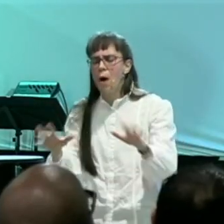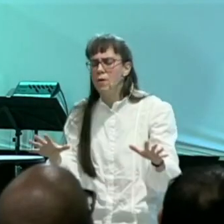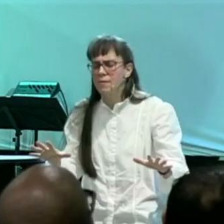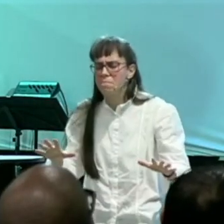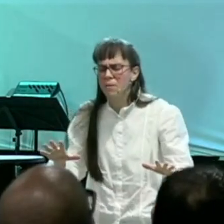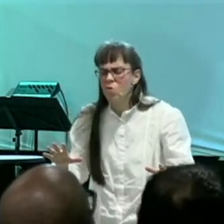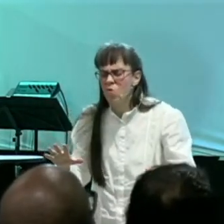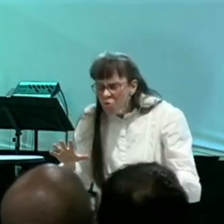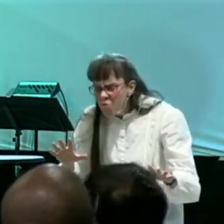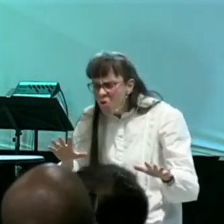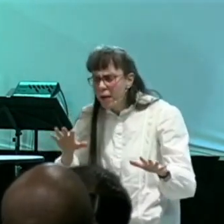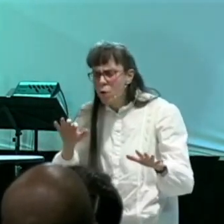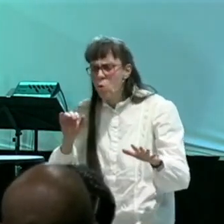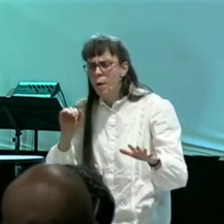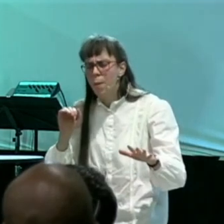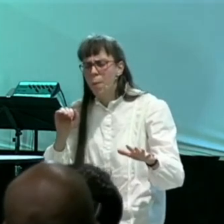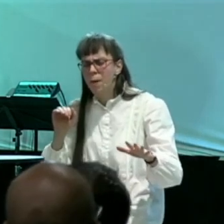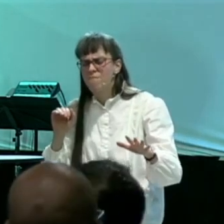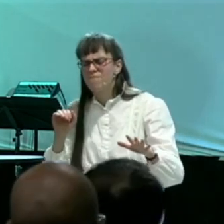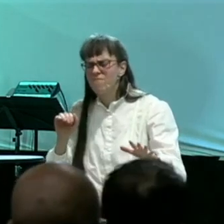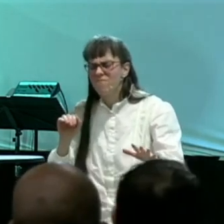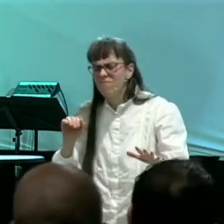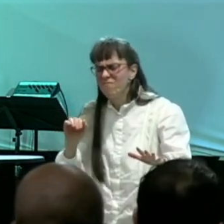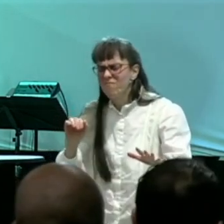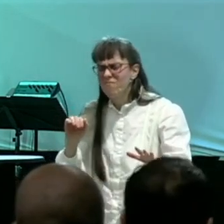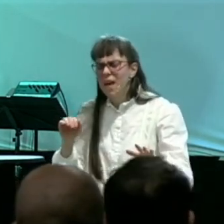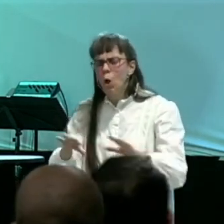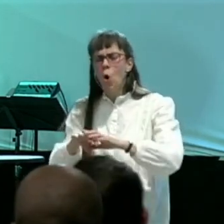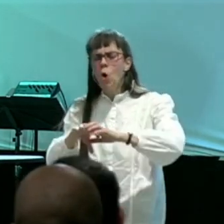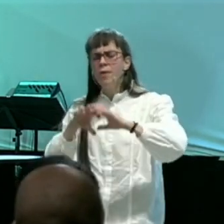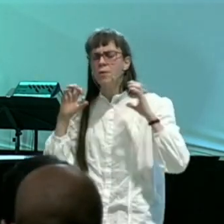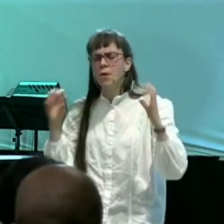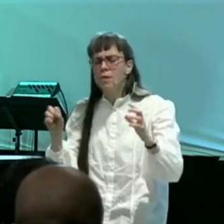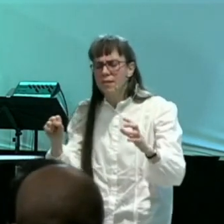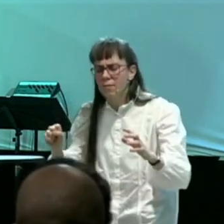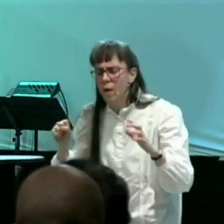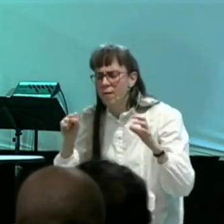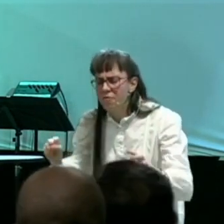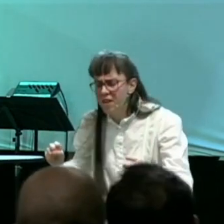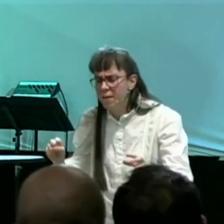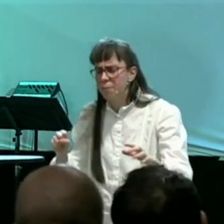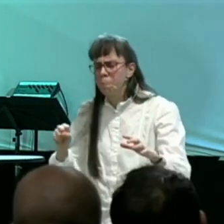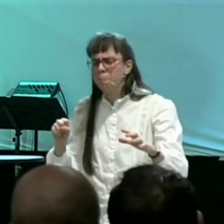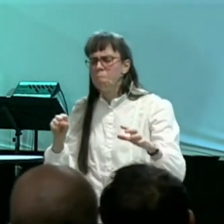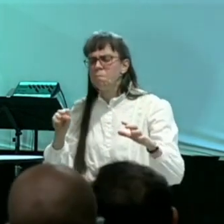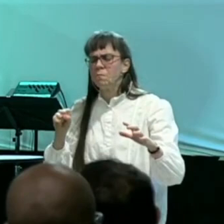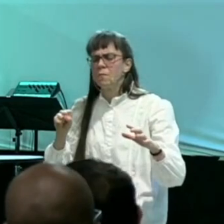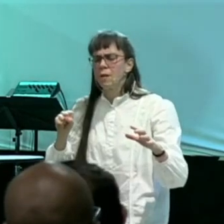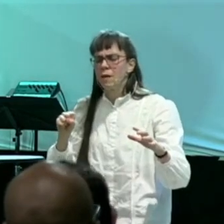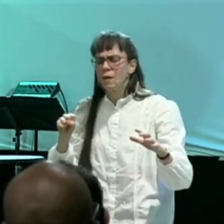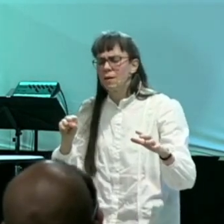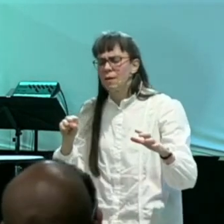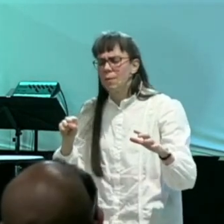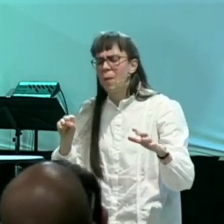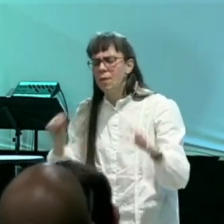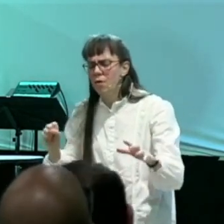the powers. Il a dépouillé toutes les autorités. And all the authorities were defeated.